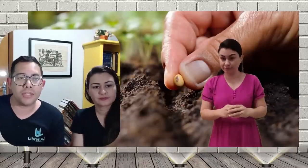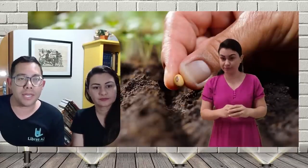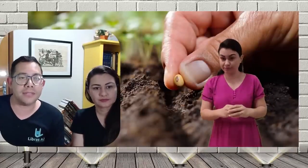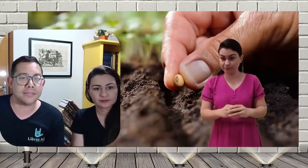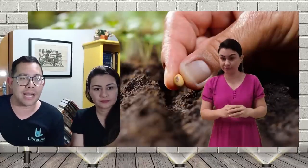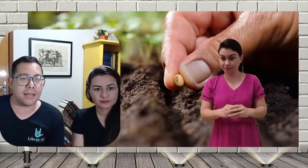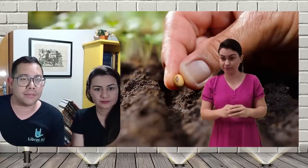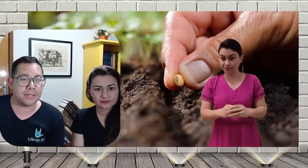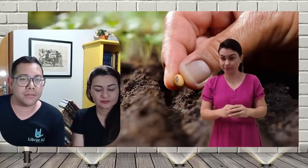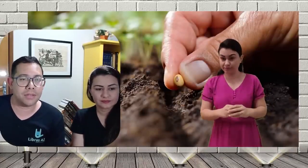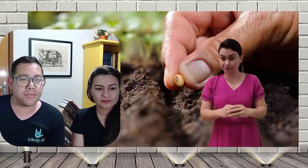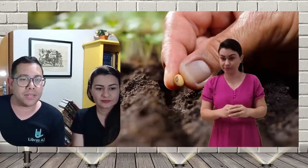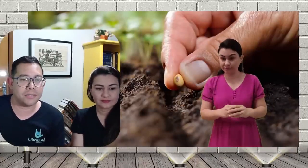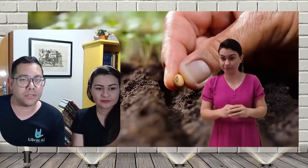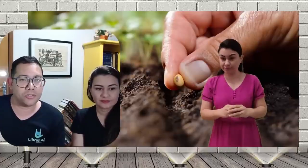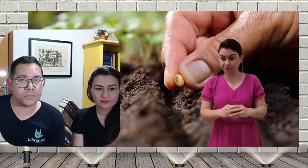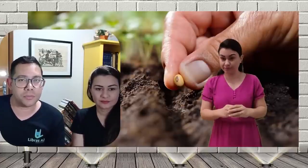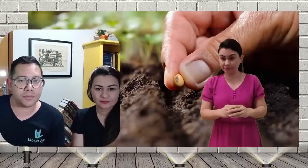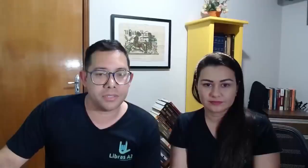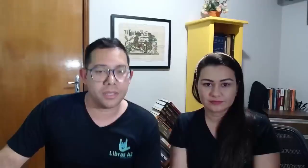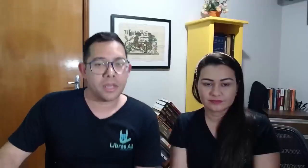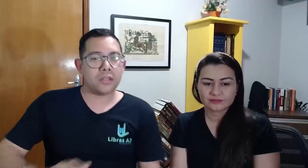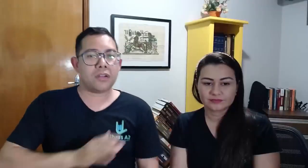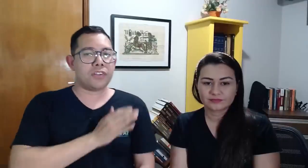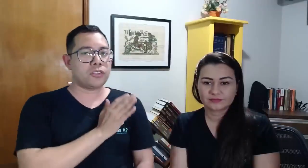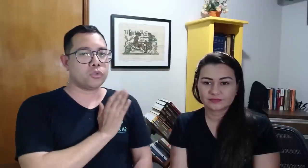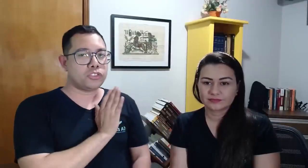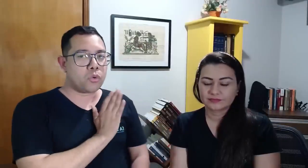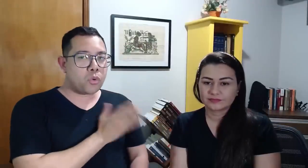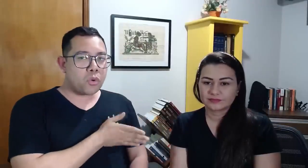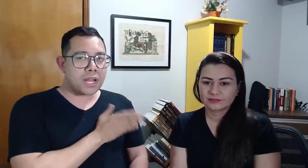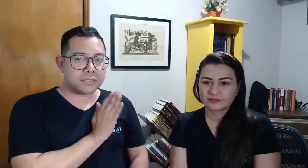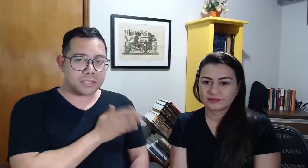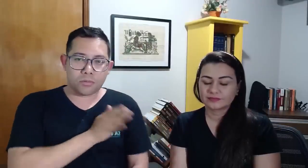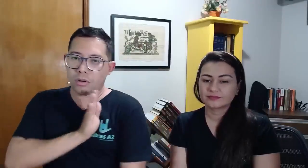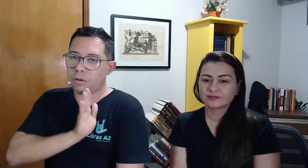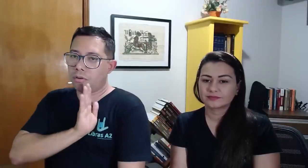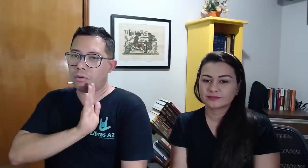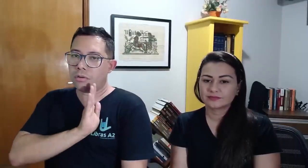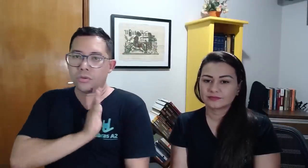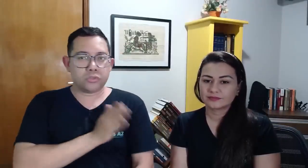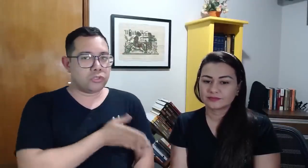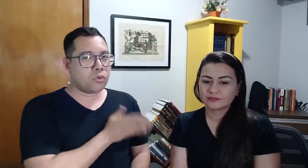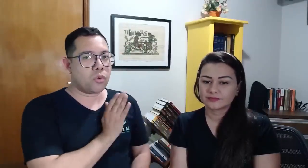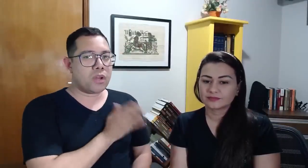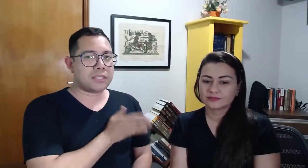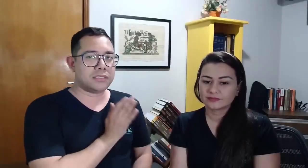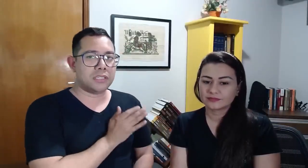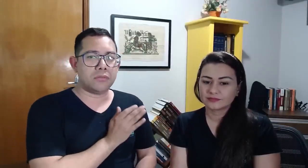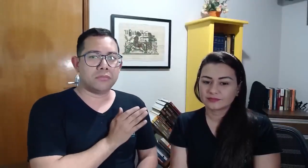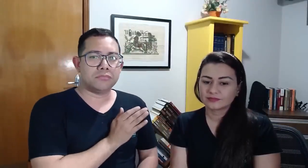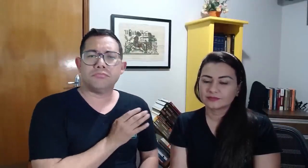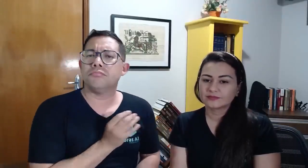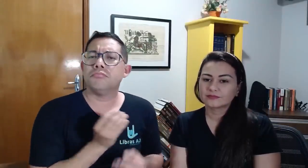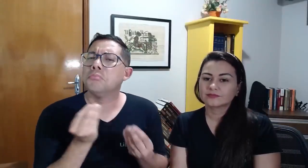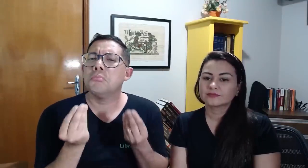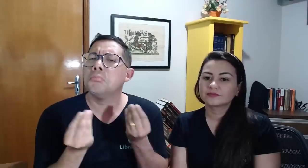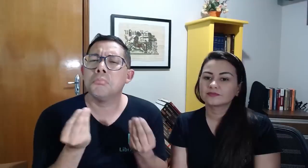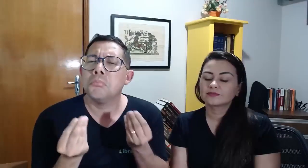que ele está? Então ela fala assim, ó, deixa eu mostrar pra você. Então ela fala assim, ó, o seu coração, ó, o seu coração,